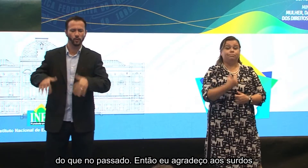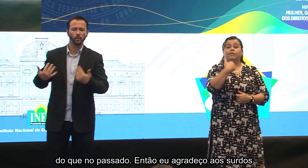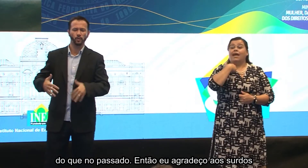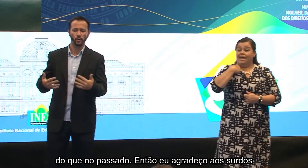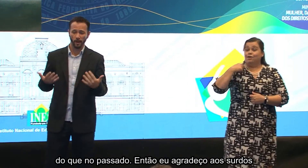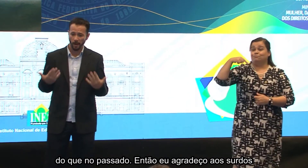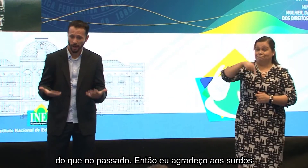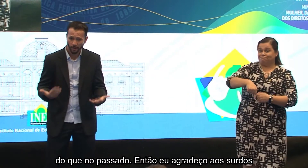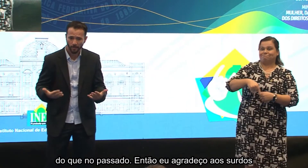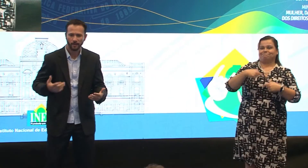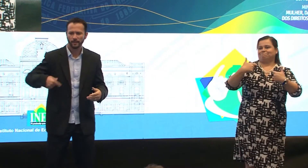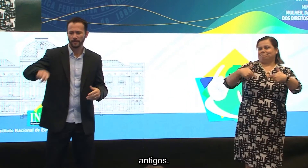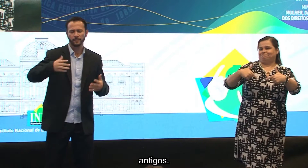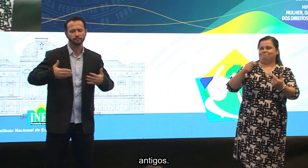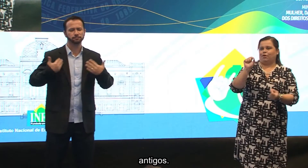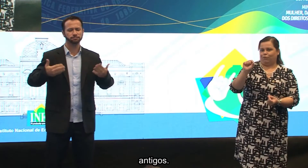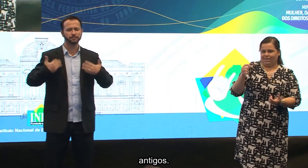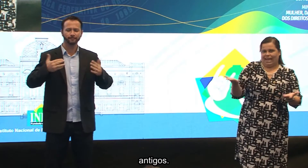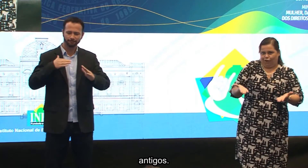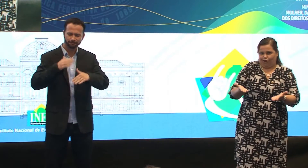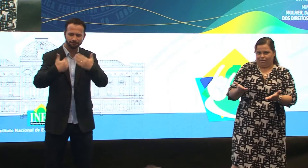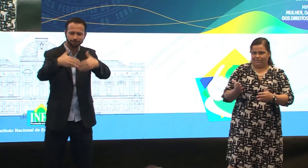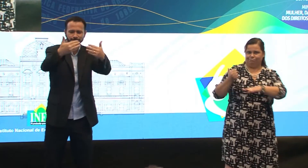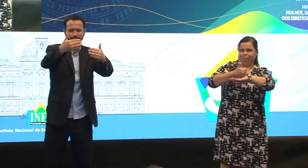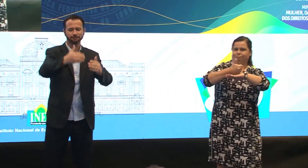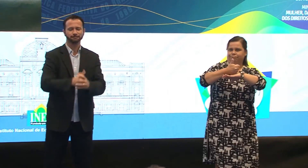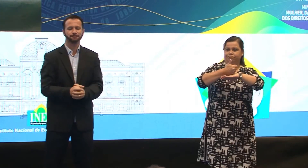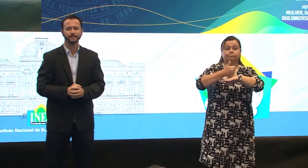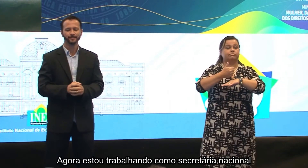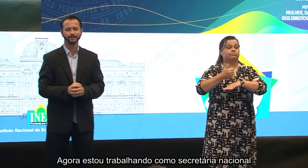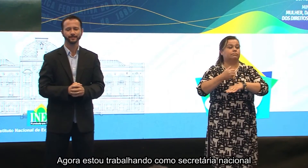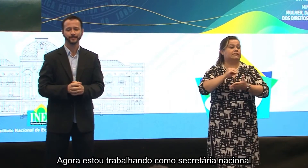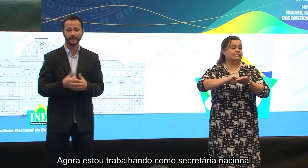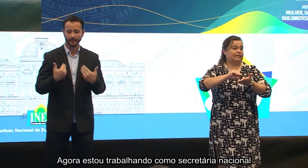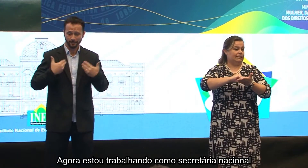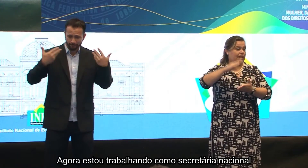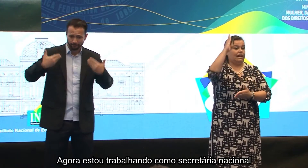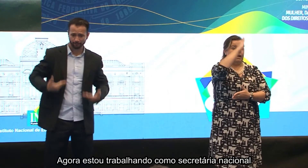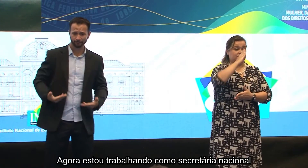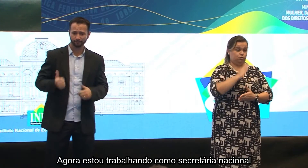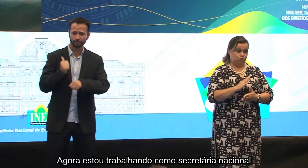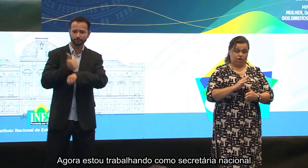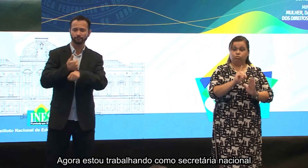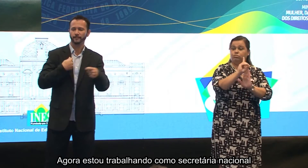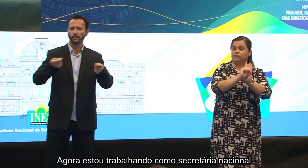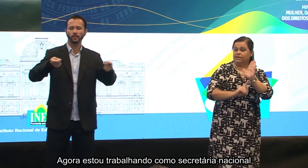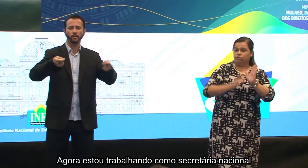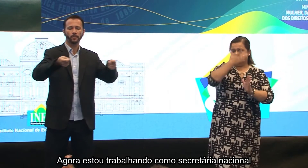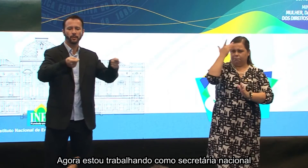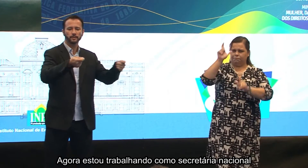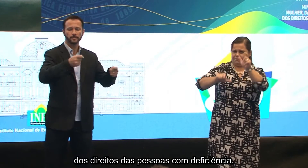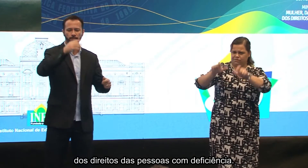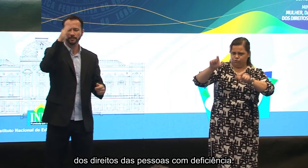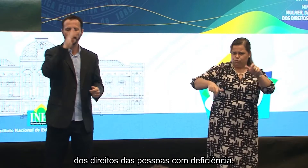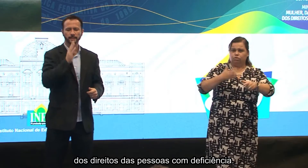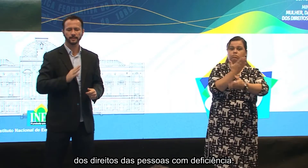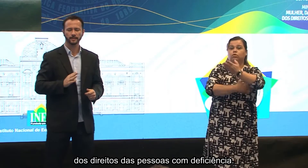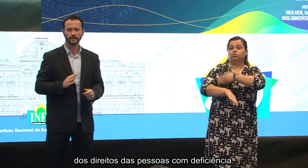agradeço aos surdos antigos. E agora eu estou trabalhando como secretária nacional dos direitos da pessoa com